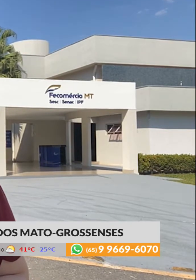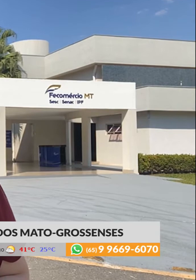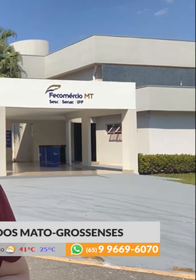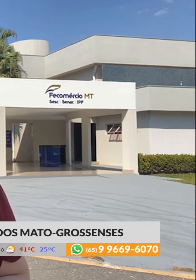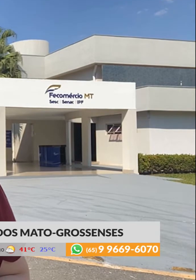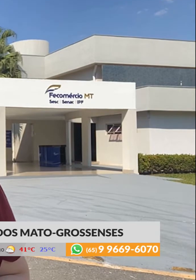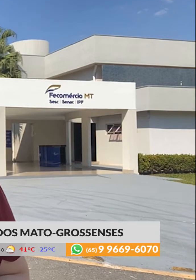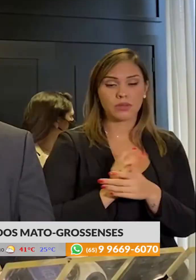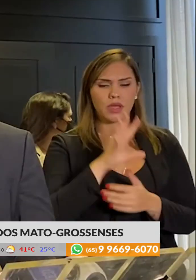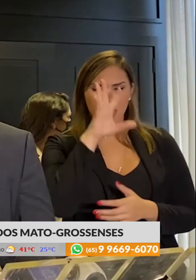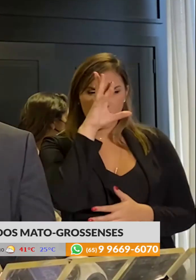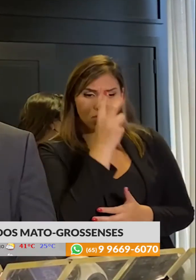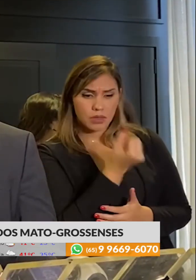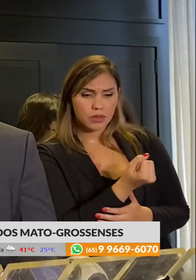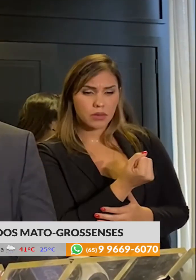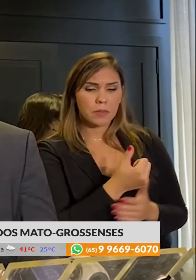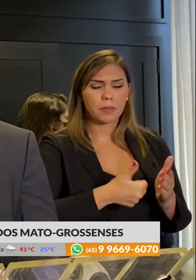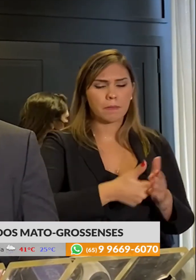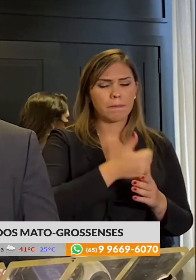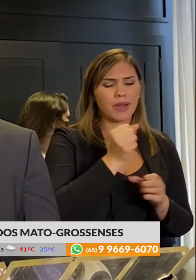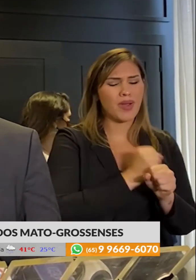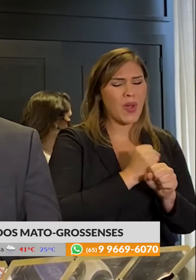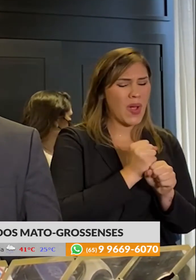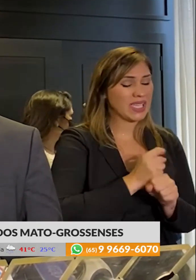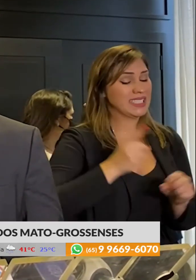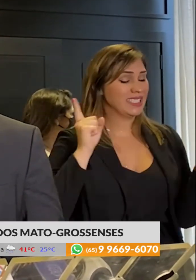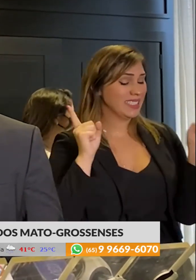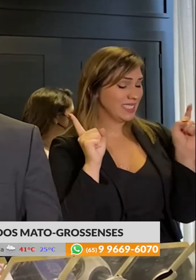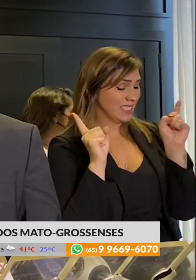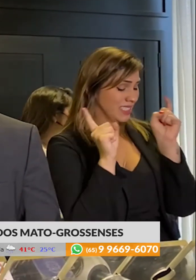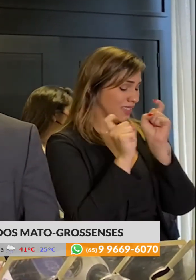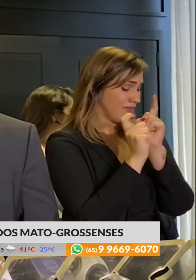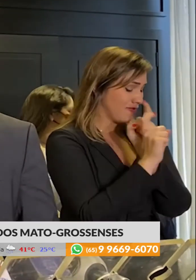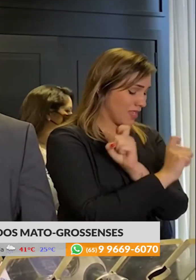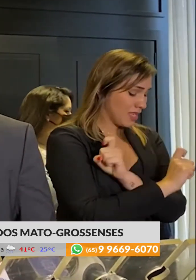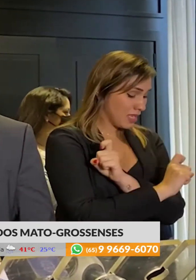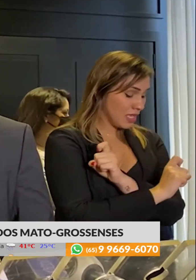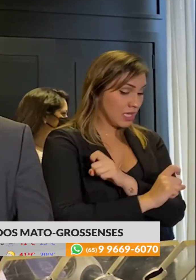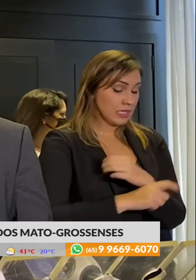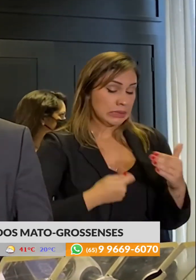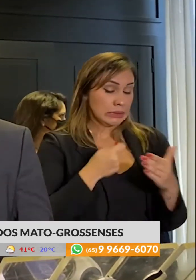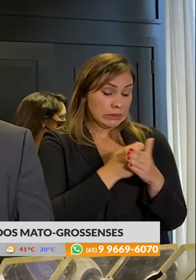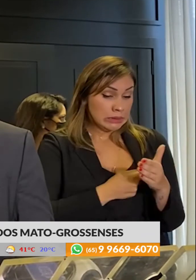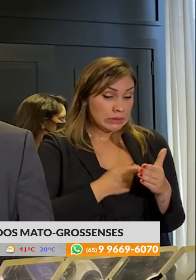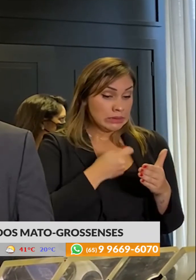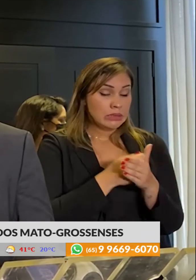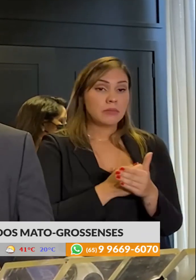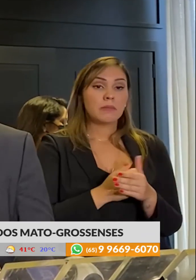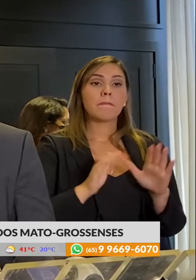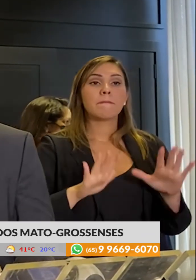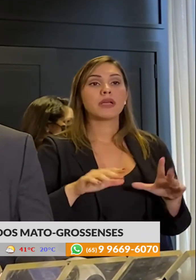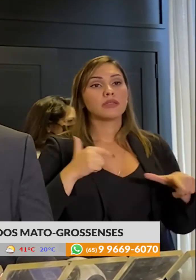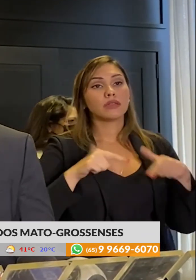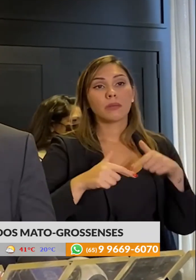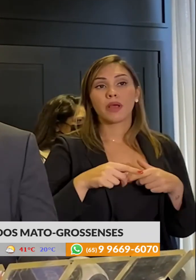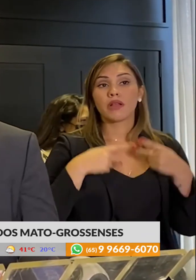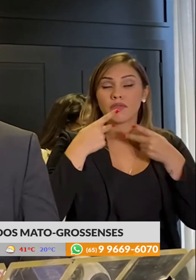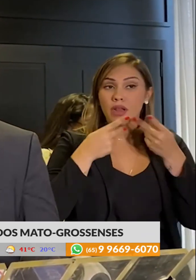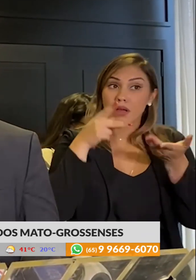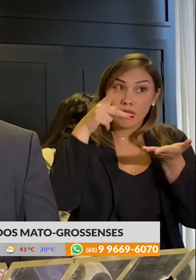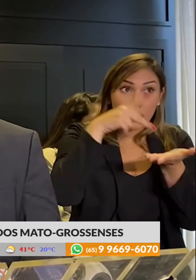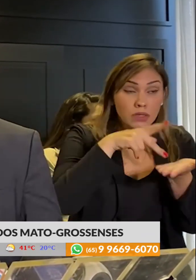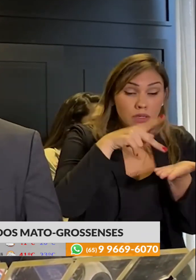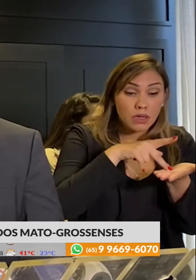atual momento eleitoral. O primeiro ano foi um ano difícil, um ano que nós tivemos que fazer muitos enfrentamentos. Mas eu trabalho com a verdade, eu trabalho